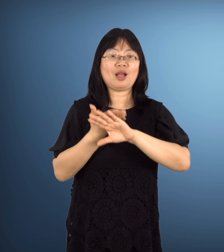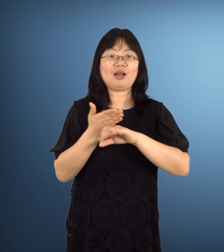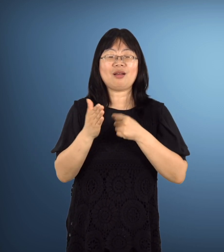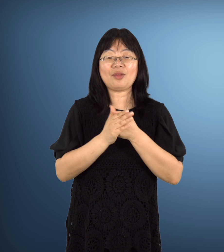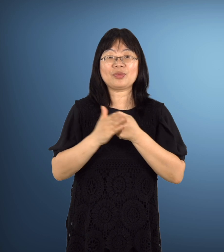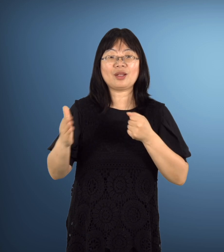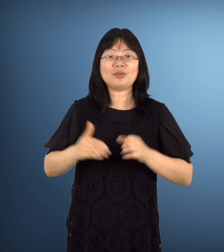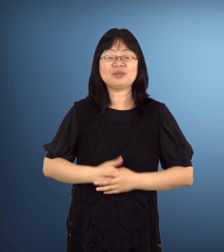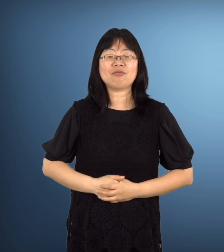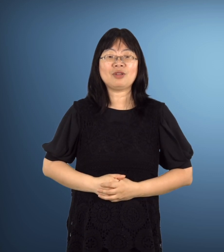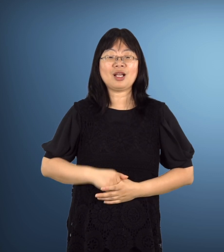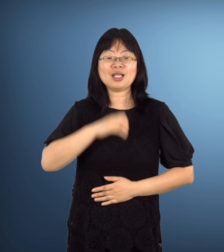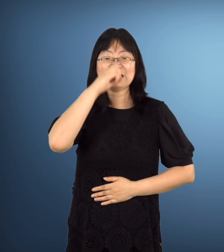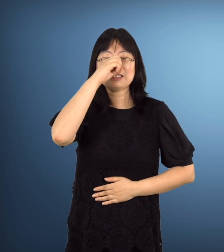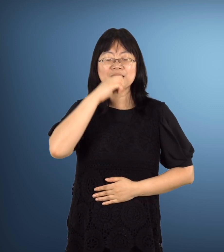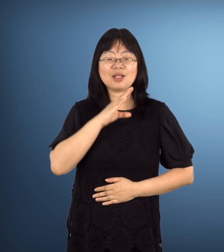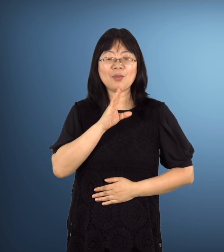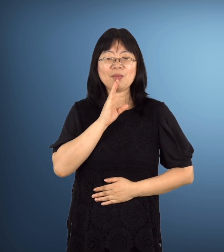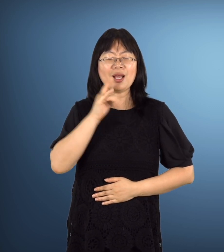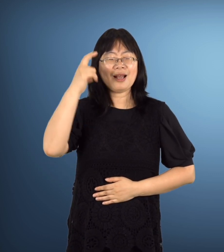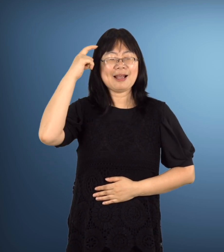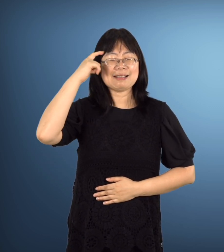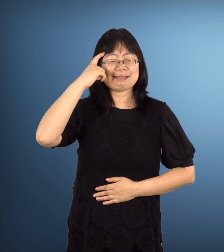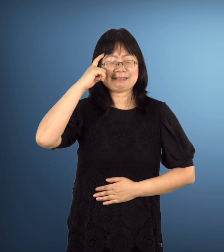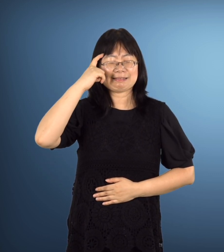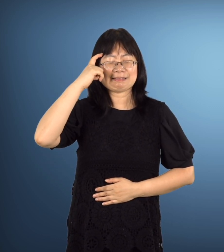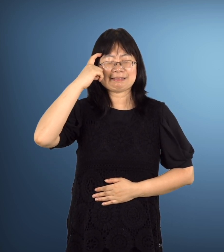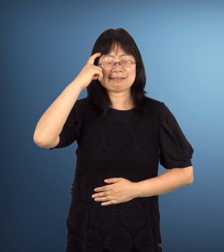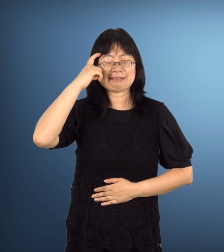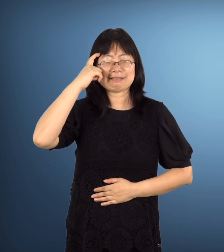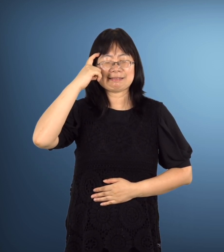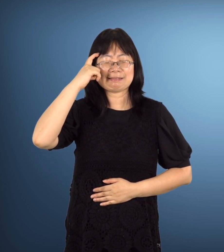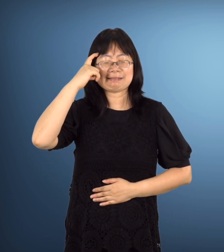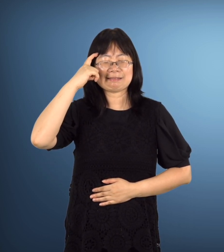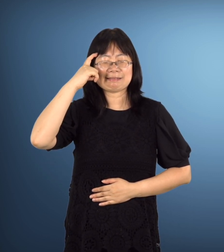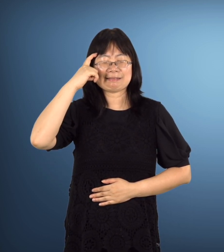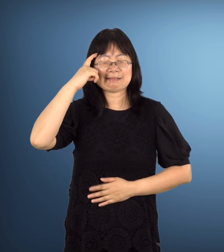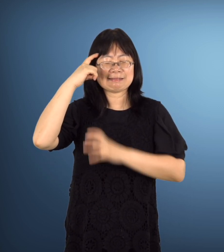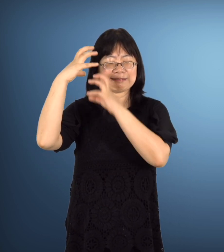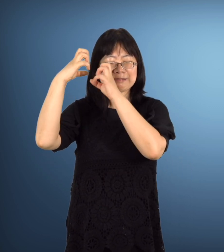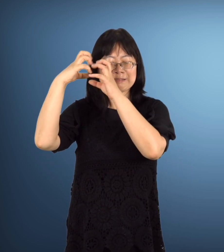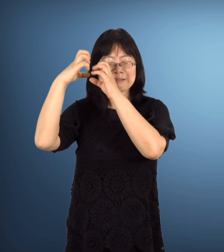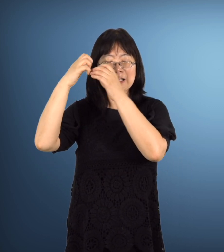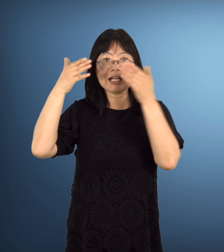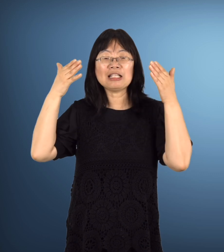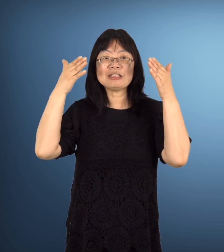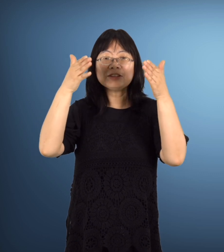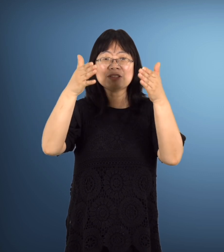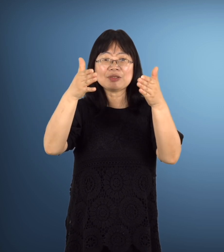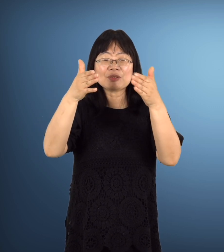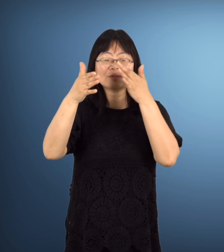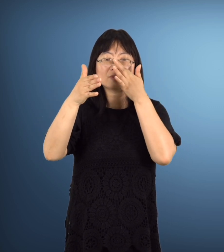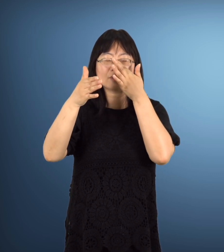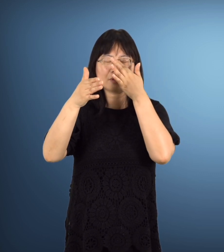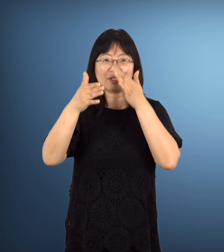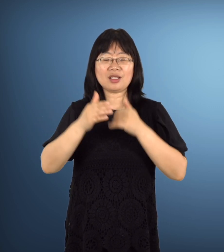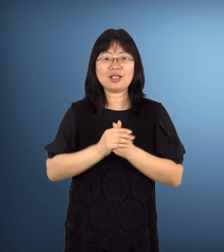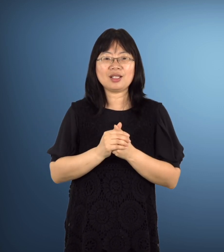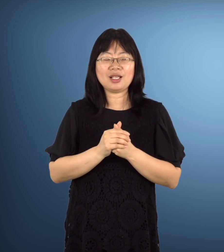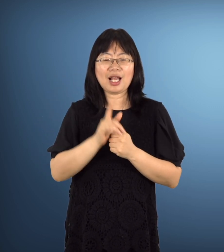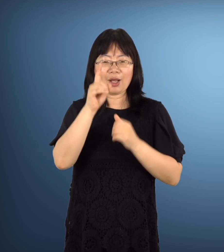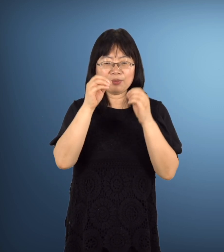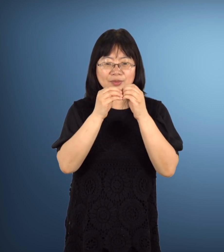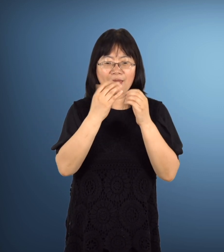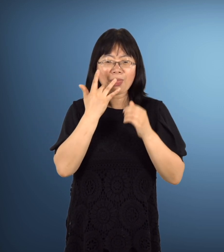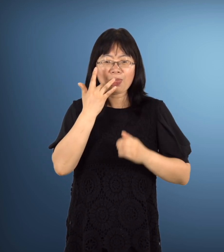아니잖아요. 그냥 겨우 머리를 막 쥐가 날 정도로 집중해서 좀 한